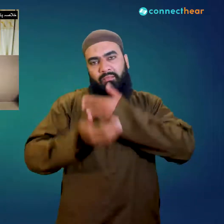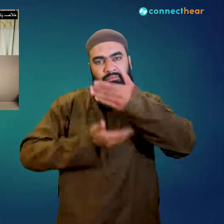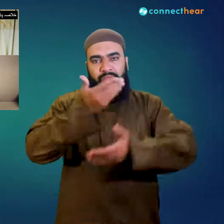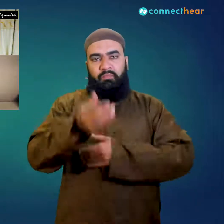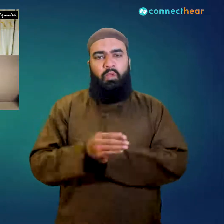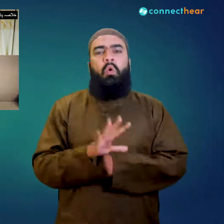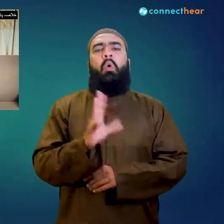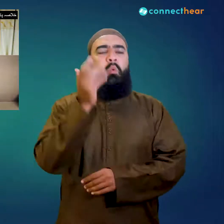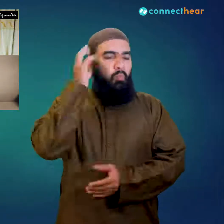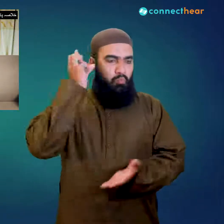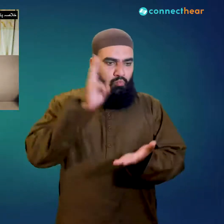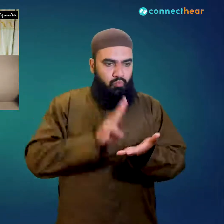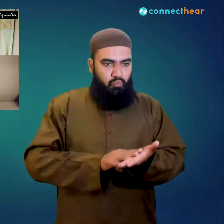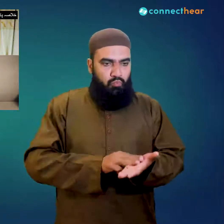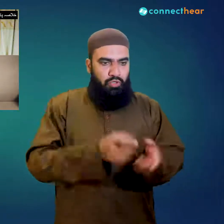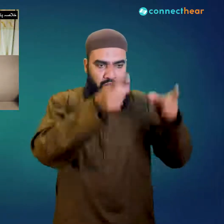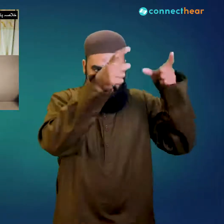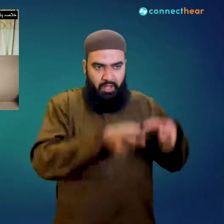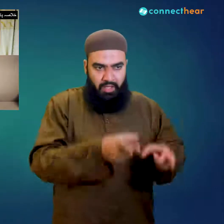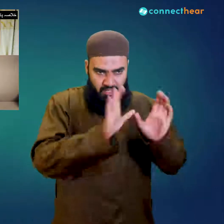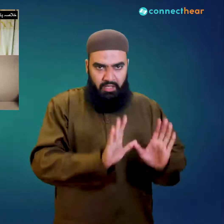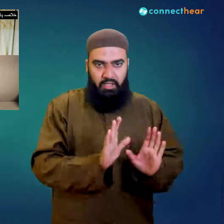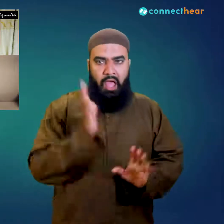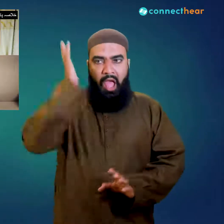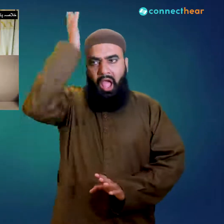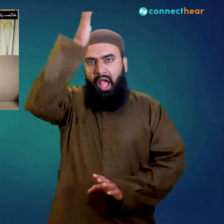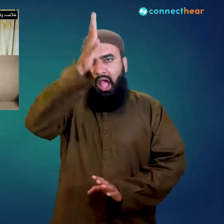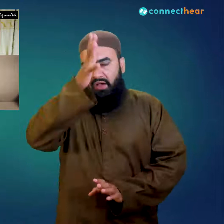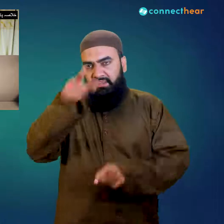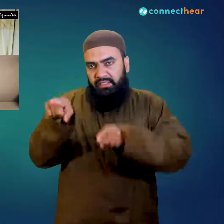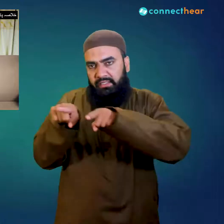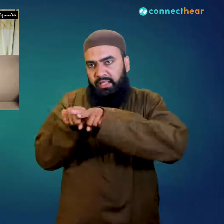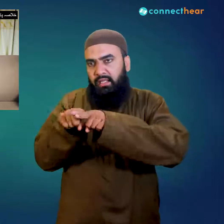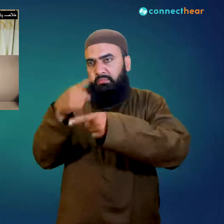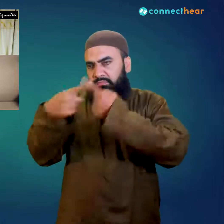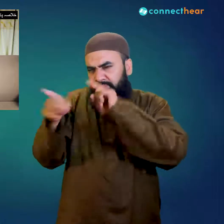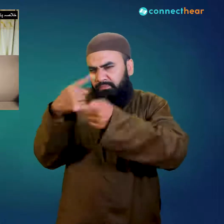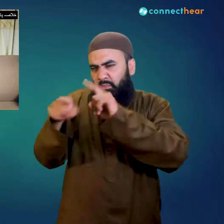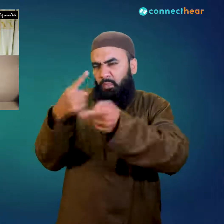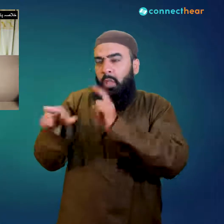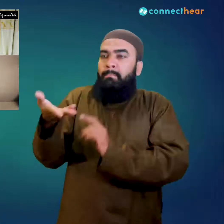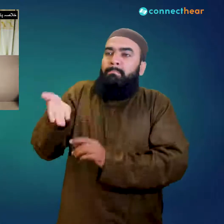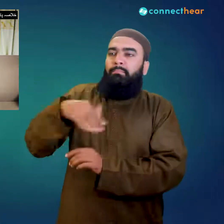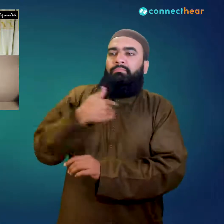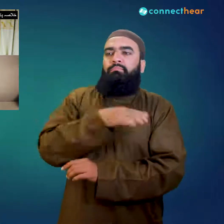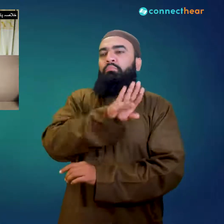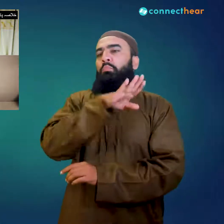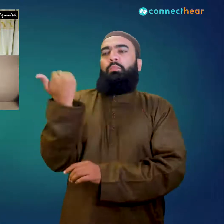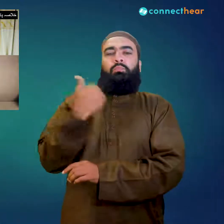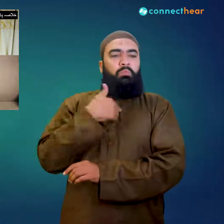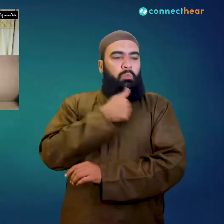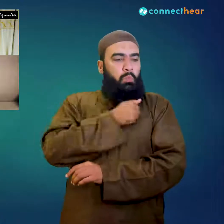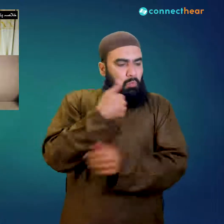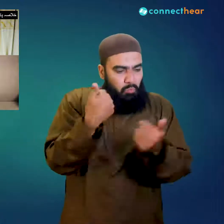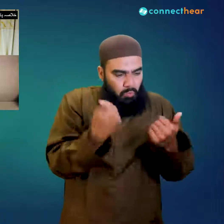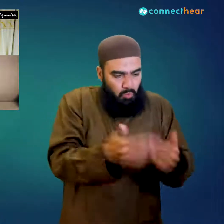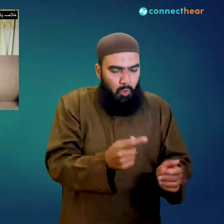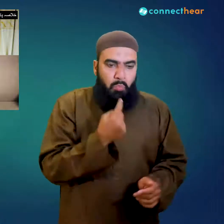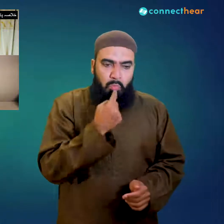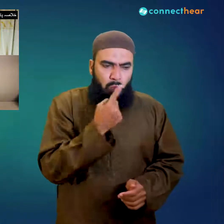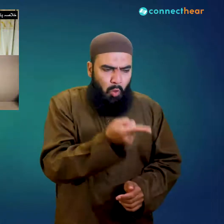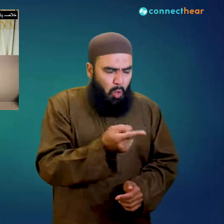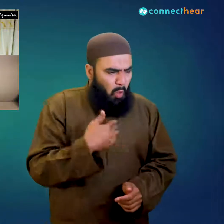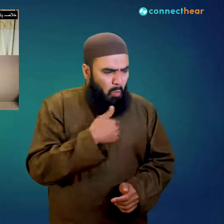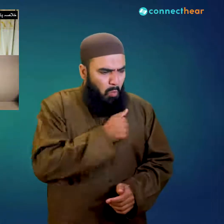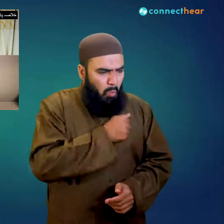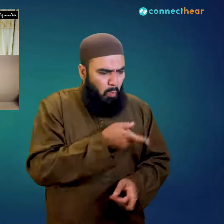اعتبار سے وہ مردہ ہو گئے، لیکن حقیقت میں وہ مردہ نہیں ہیں، تمہیں ان کی زندگی کا شعور نہیں ہے، اس